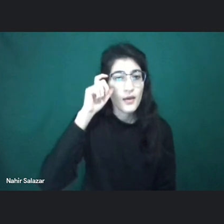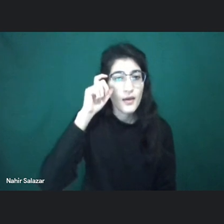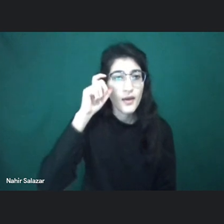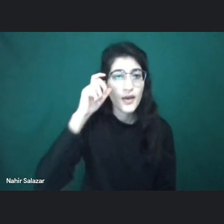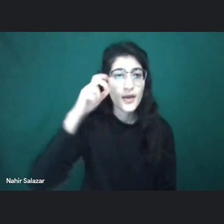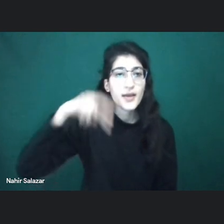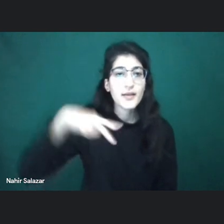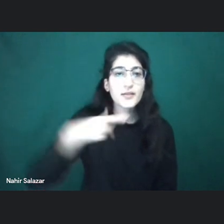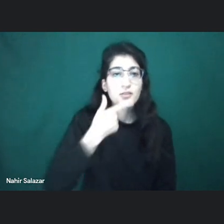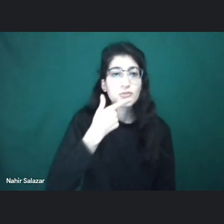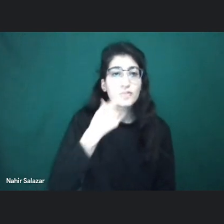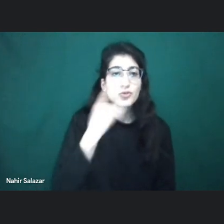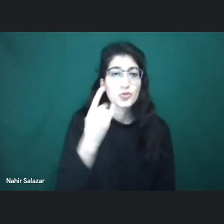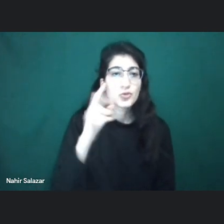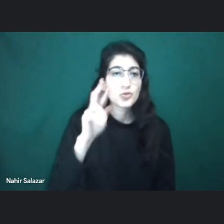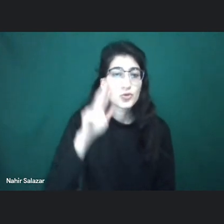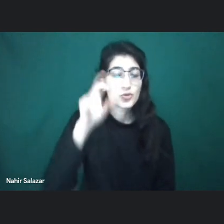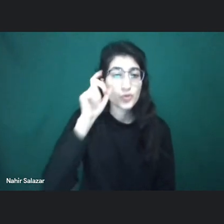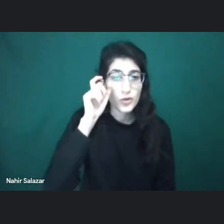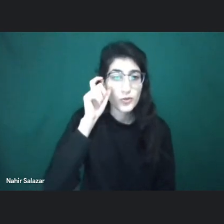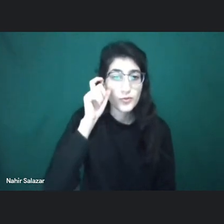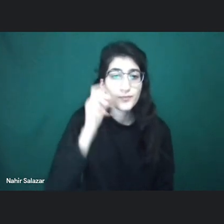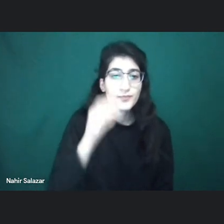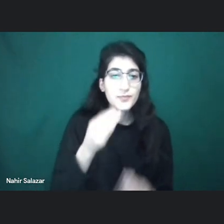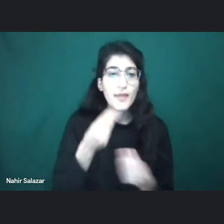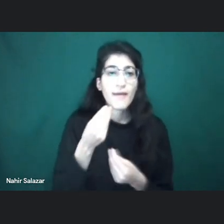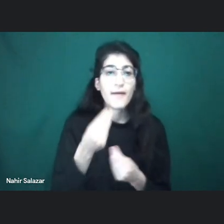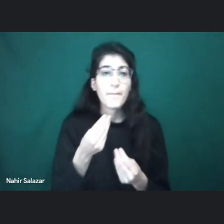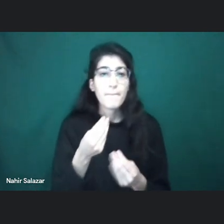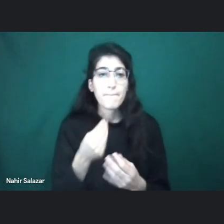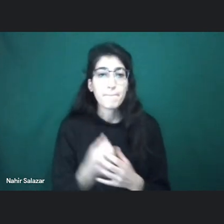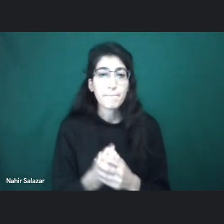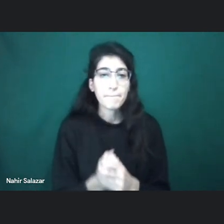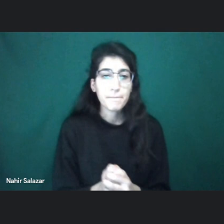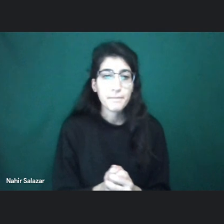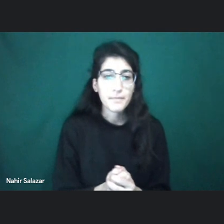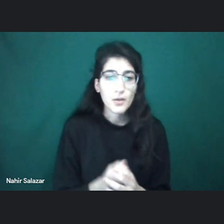Verbo, profe. Verbo. Bien. ¿Tiene algún afijo?